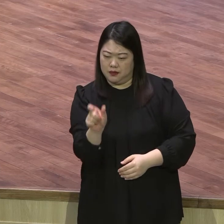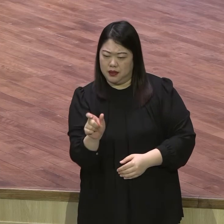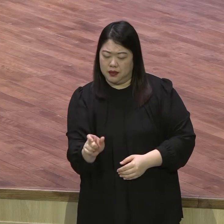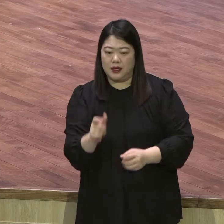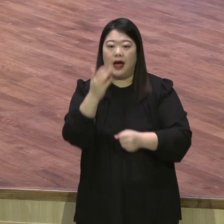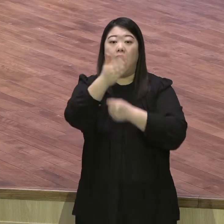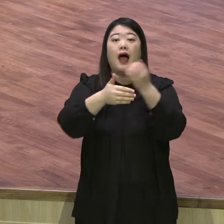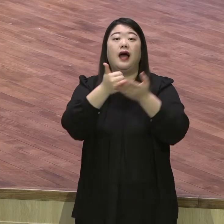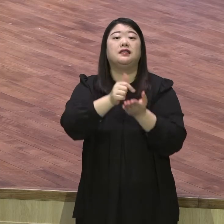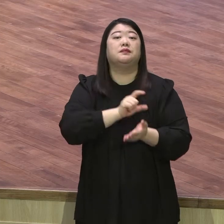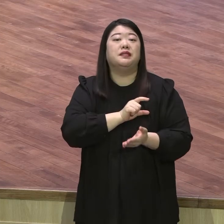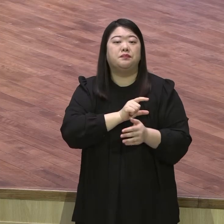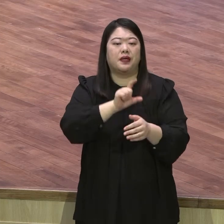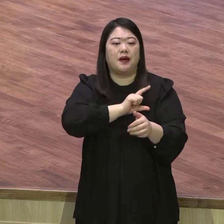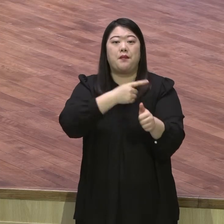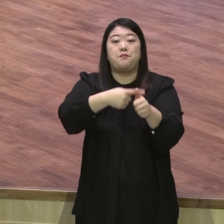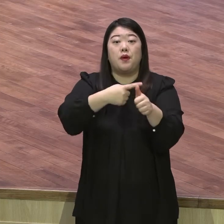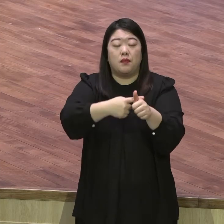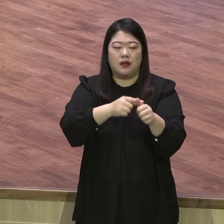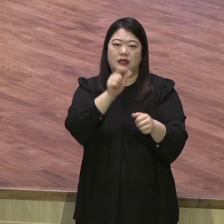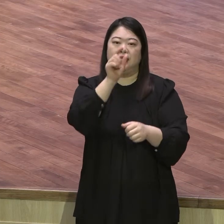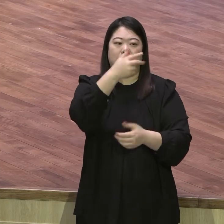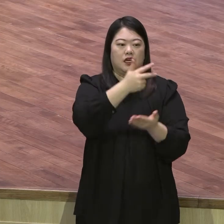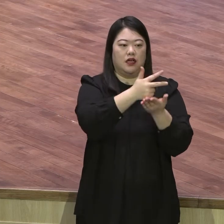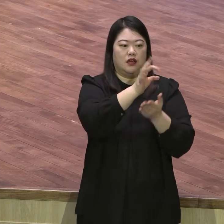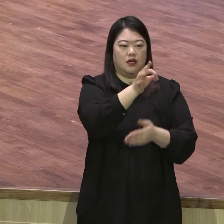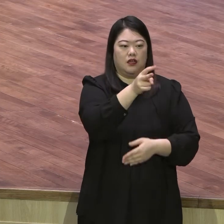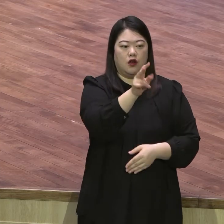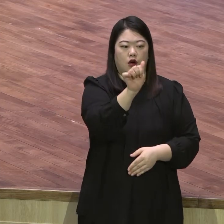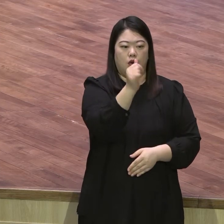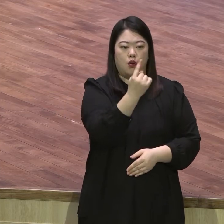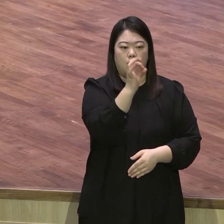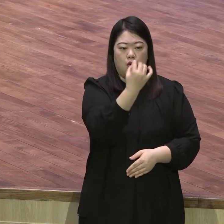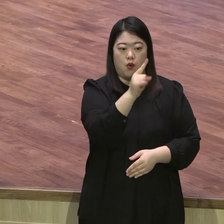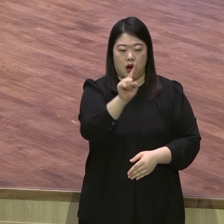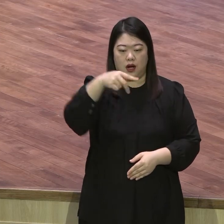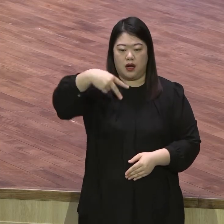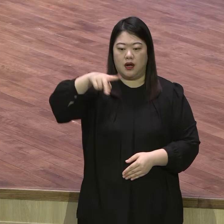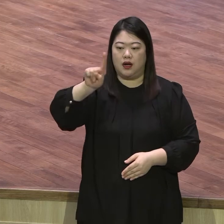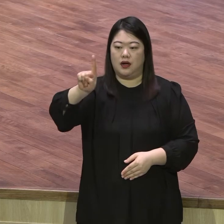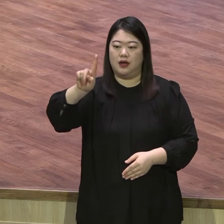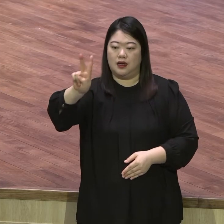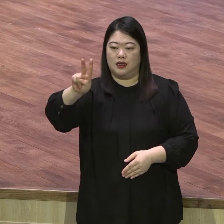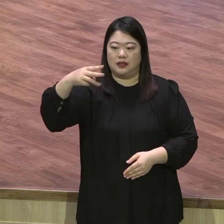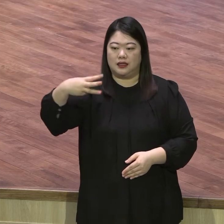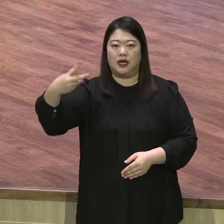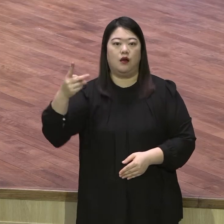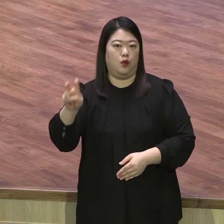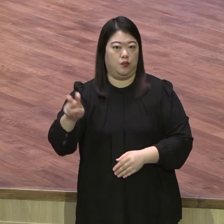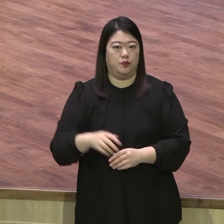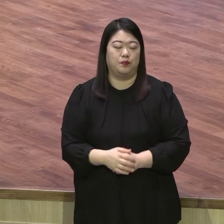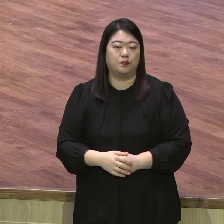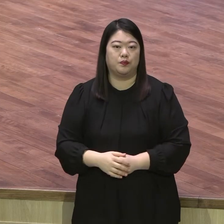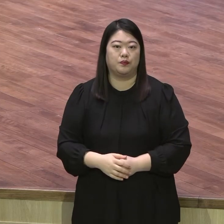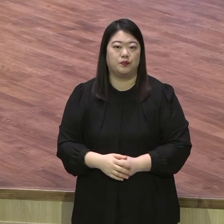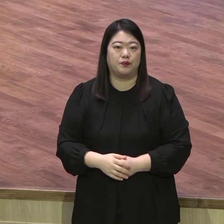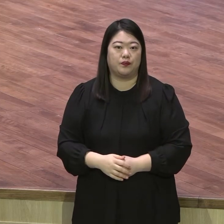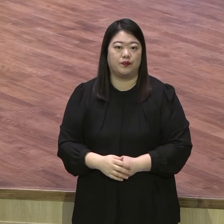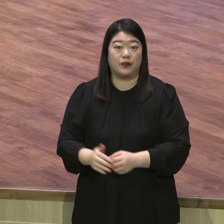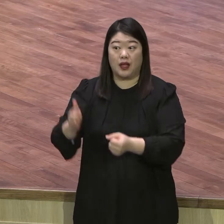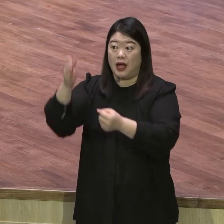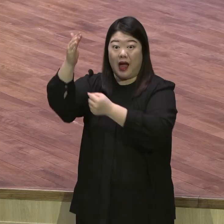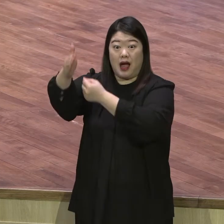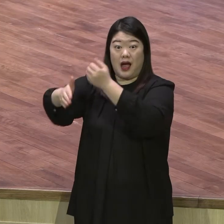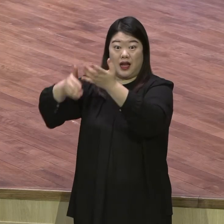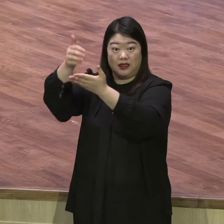나와요. 하나님의 이름이 평안이거든요. 고린도전서 14장 33절에도 보면 하나님은